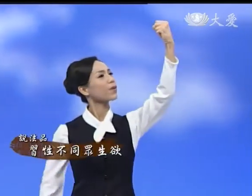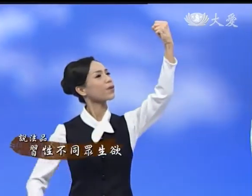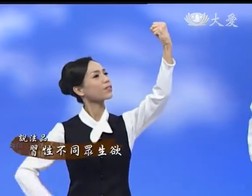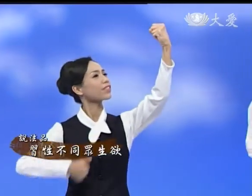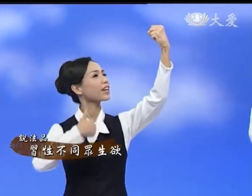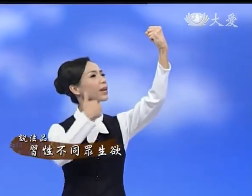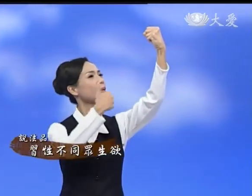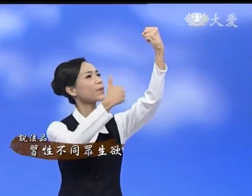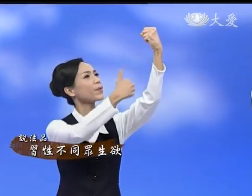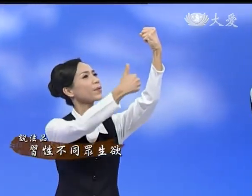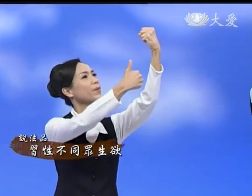众生